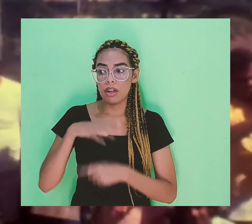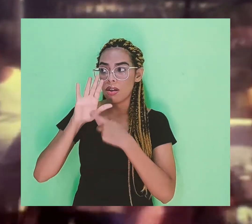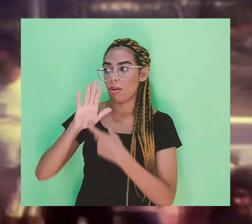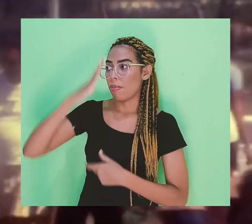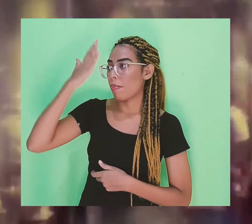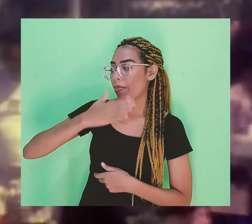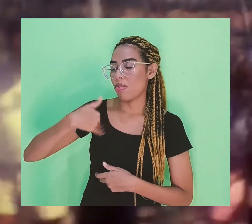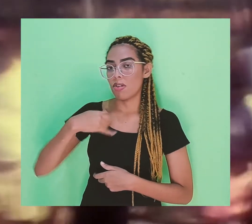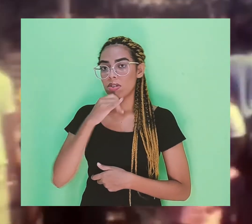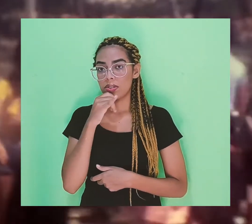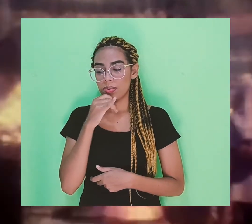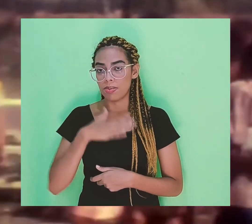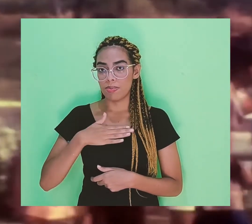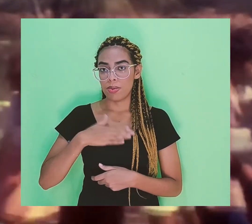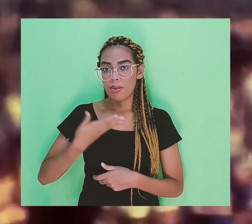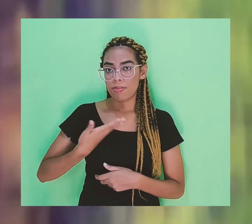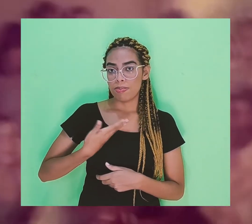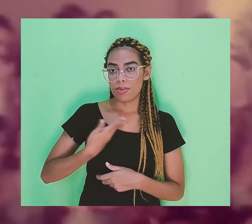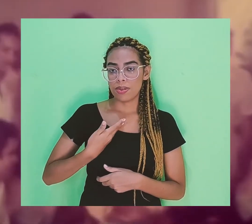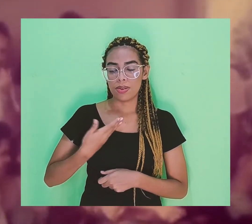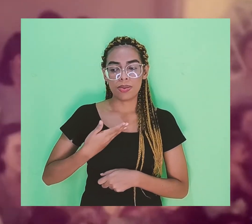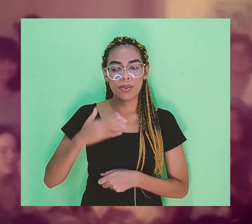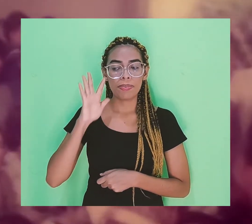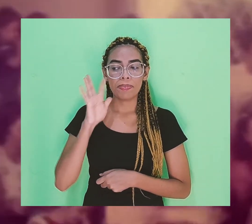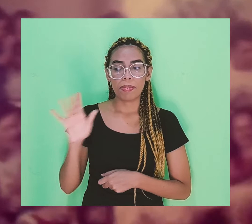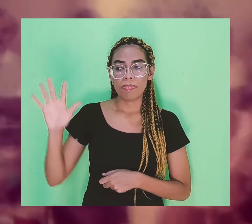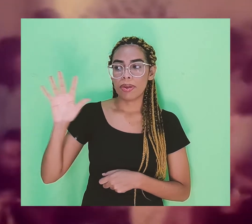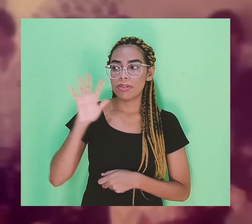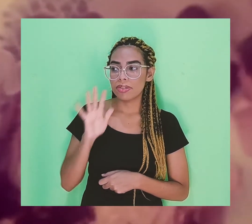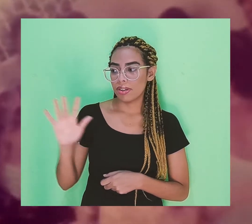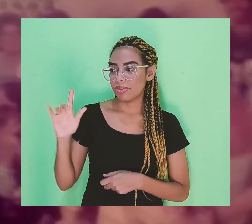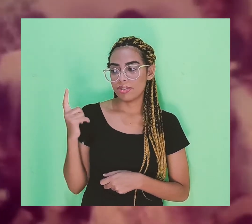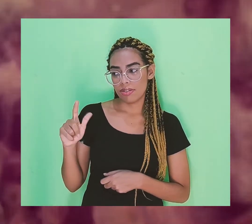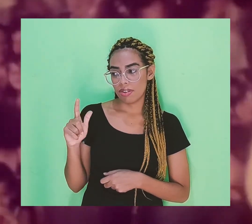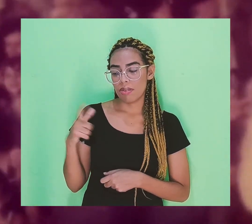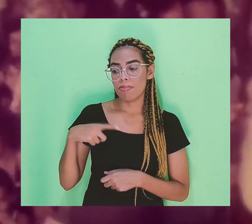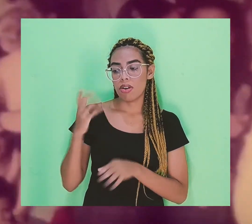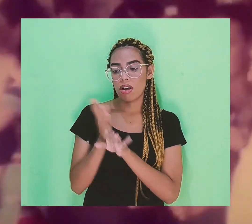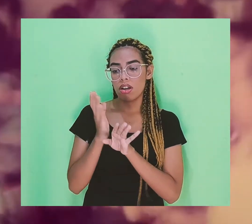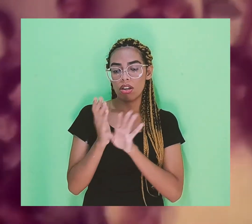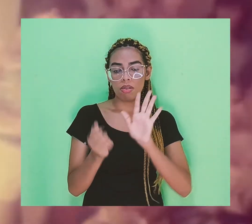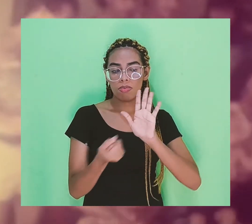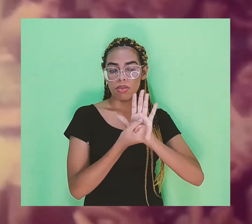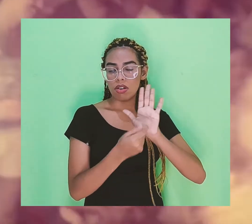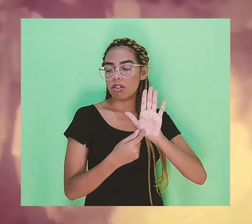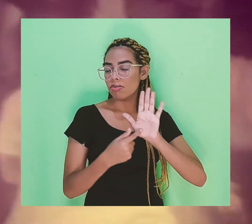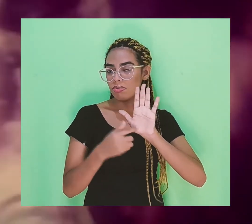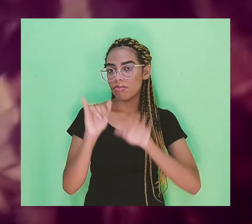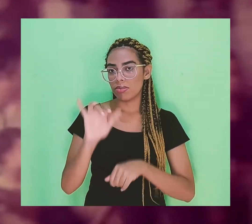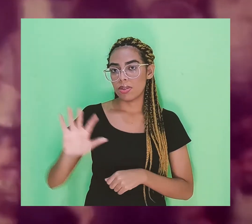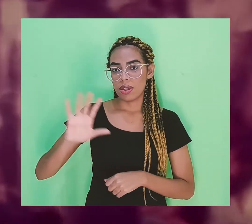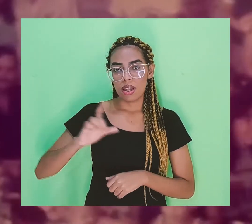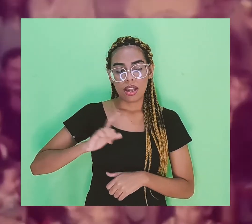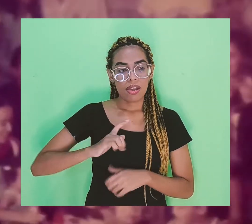Sabe a história do amigo imaginário? Tipo, olha, não é meu amigo imaginário porque eu tenho foto, tenho registro. É isso. E são